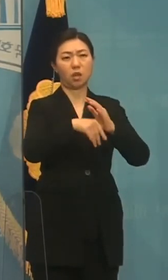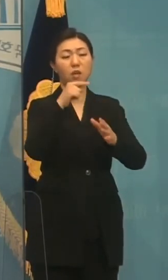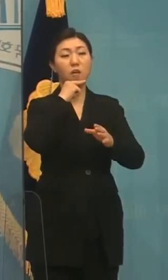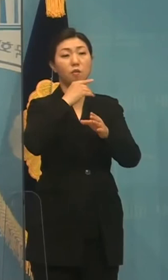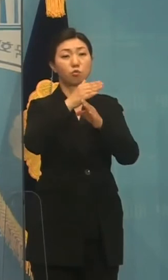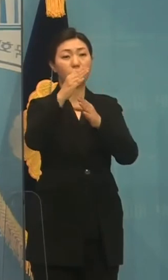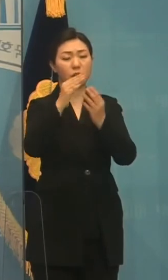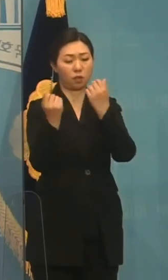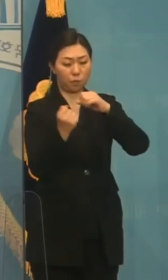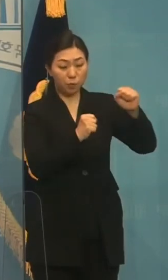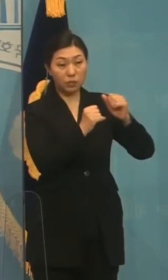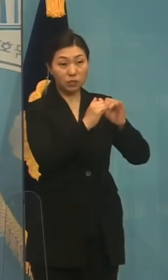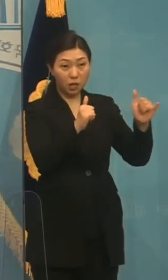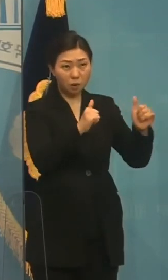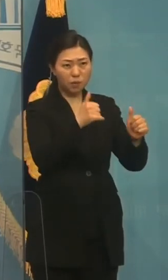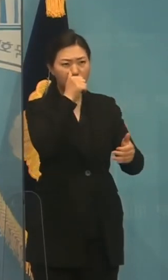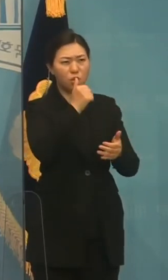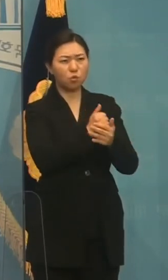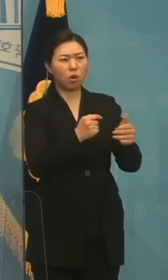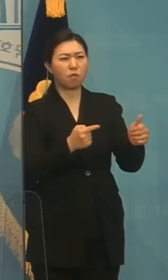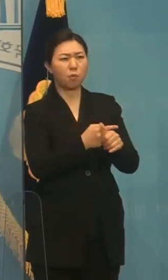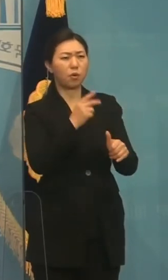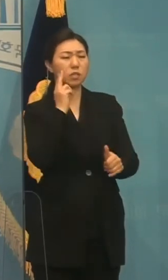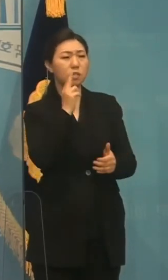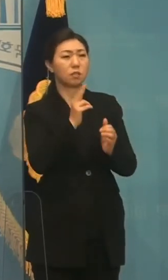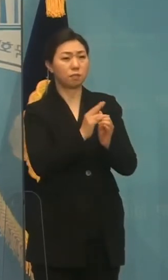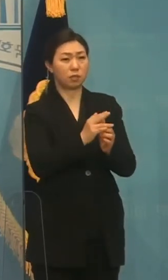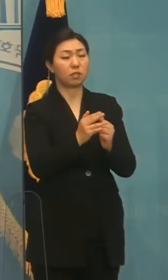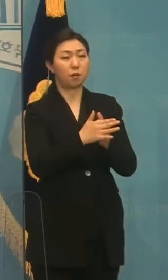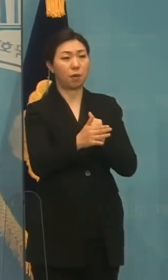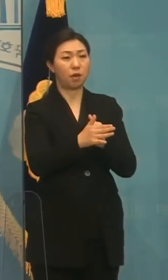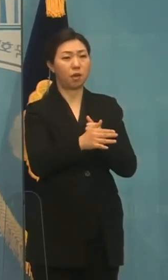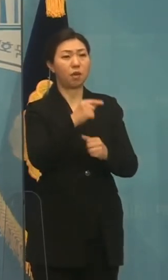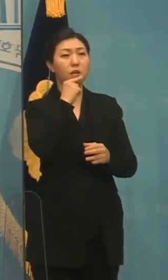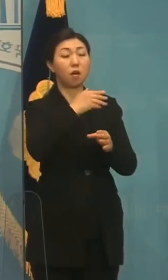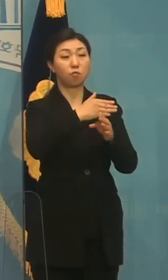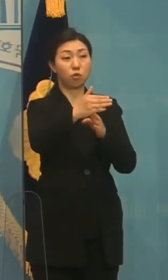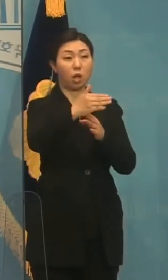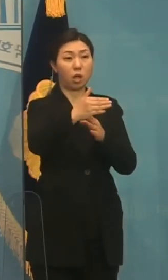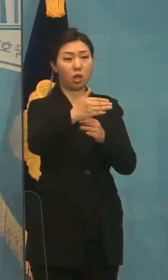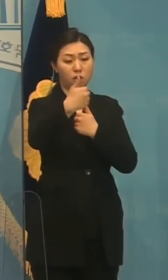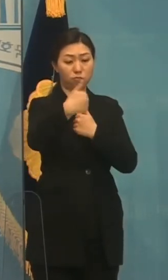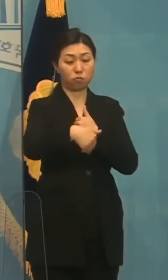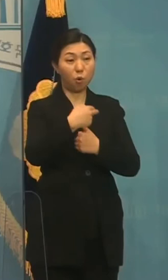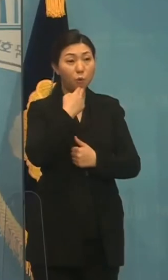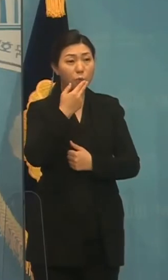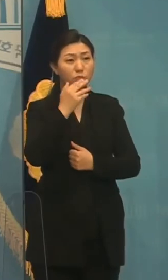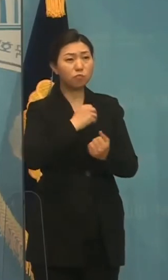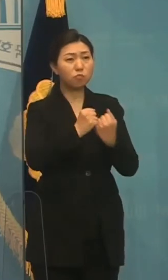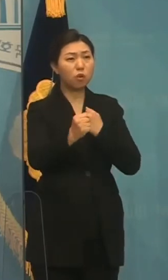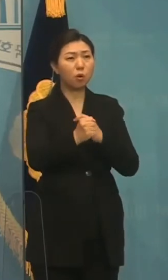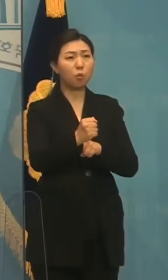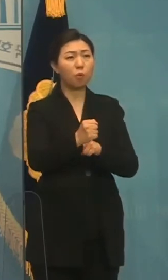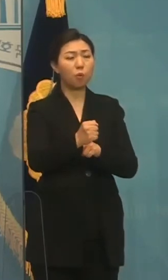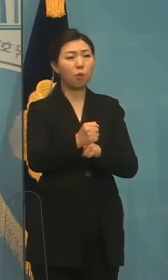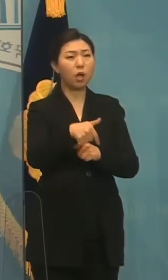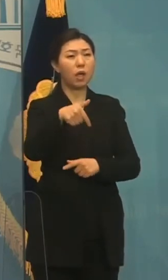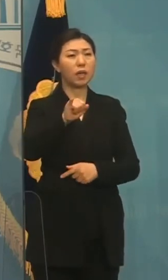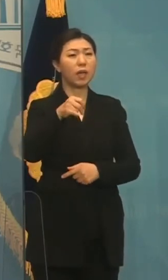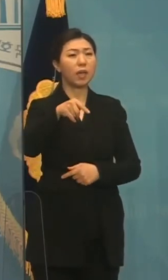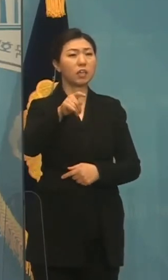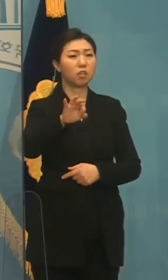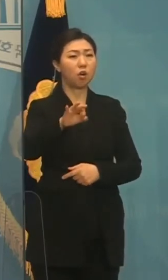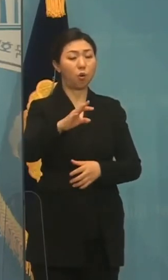2명을 흉가범이라는 이유로 북한의 요청이 없던 상황에도 대성 공동연락사무소를